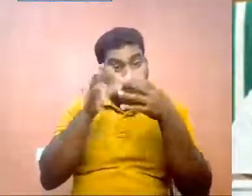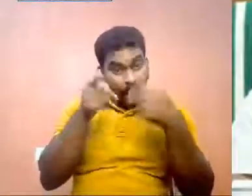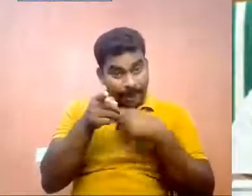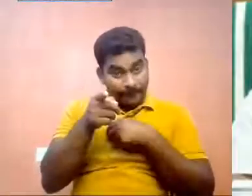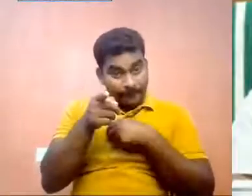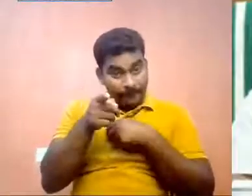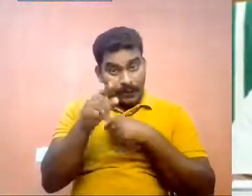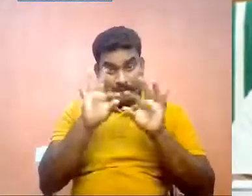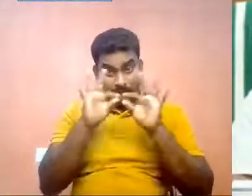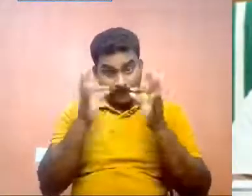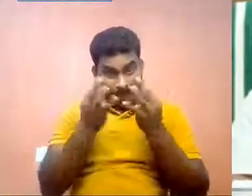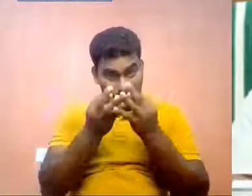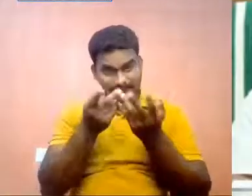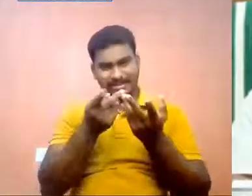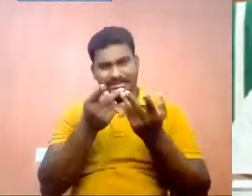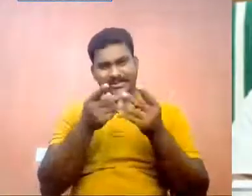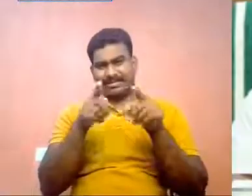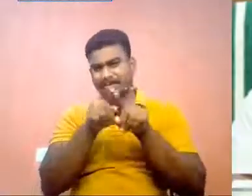അവരെല്ലാം